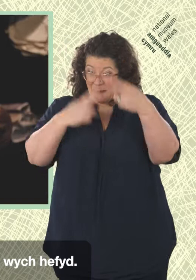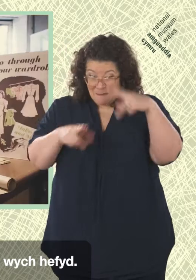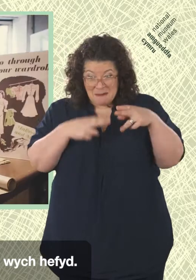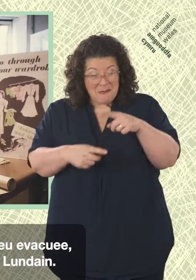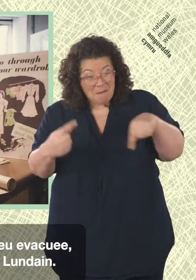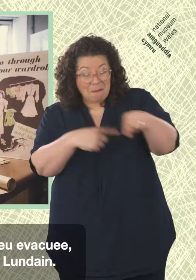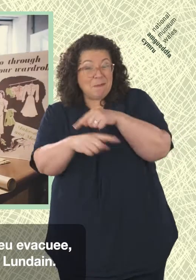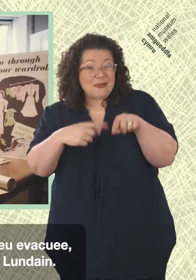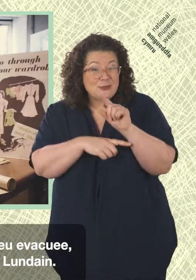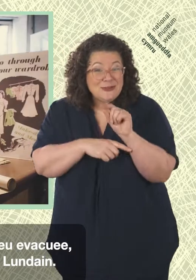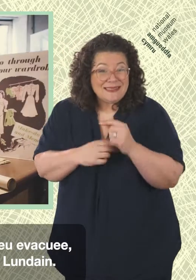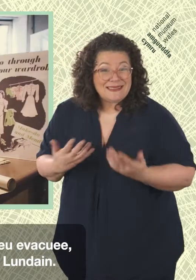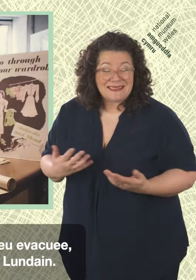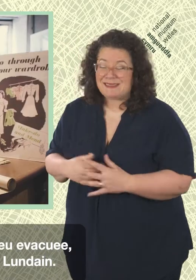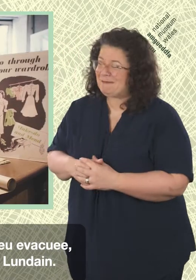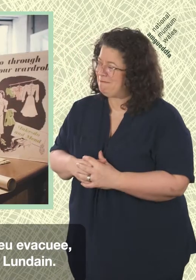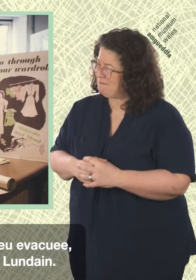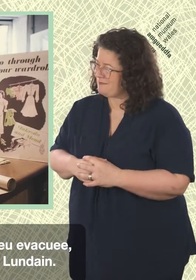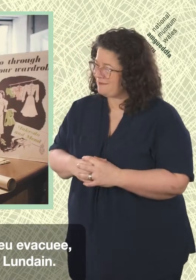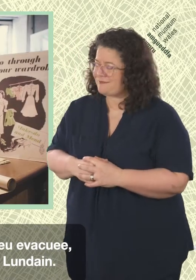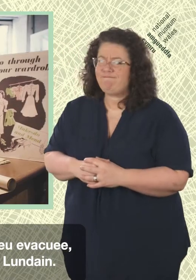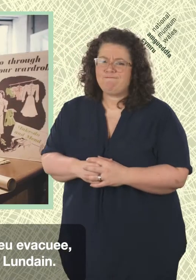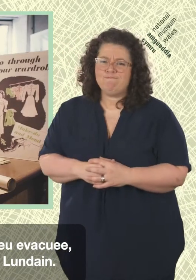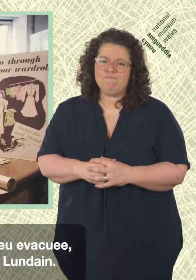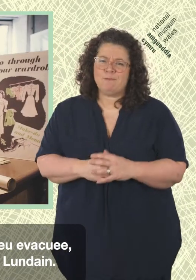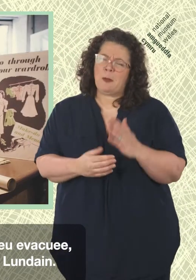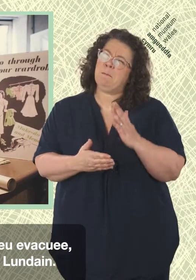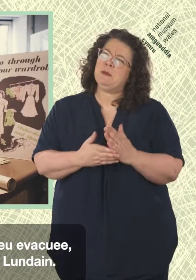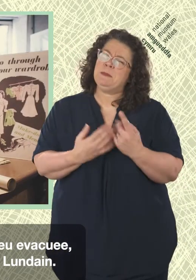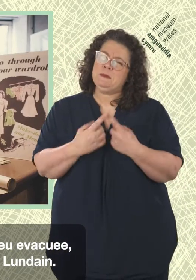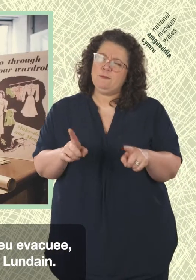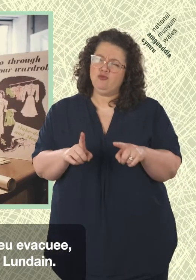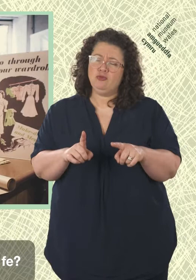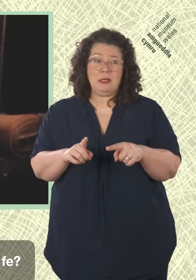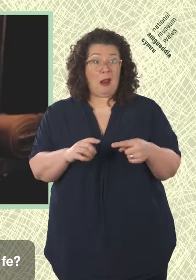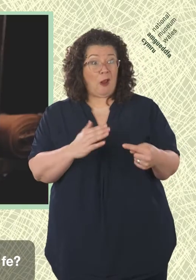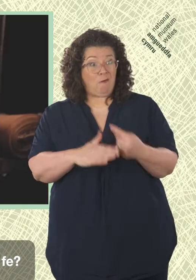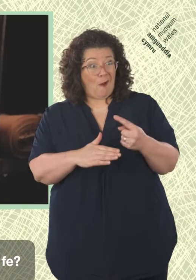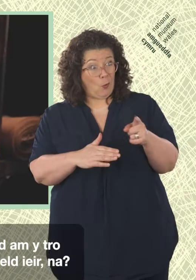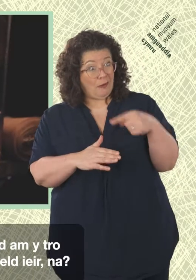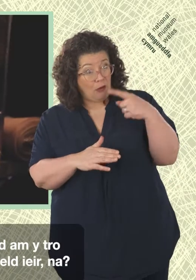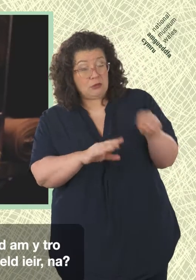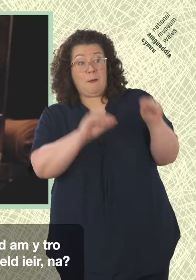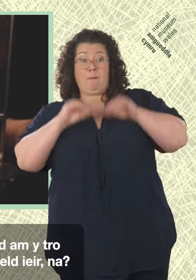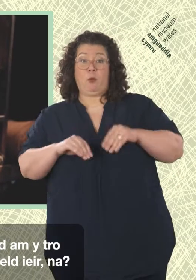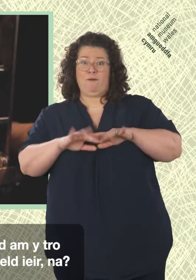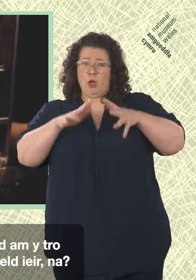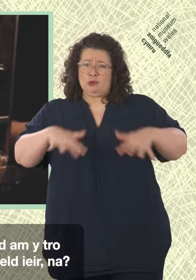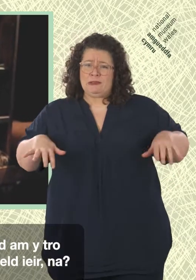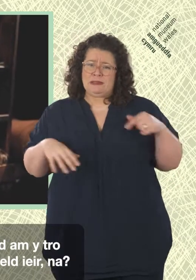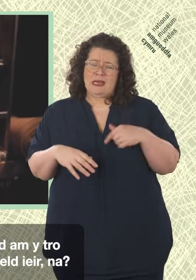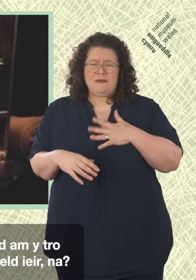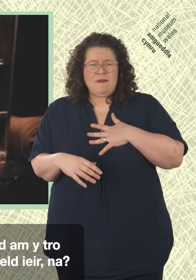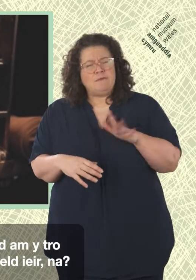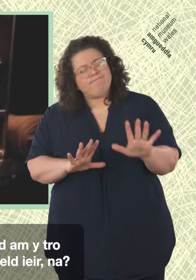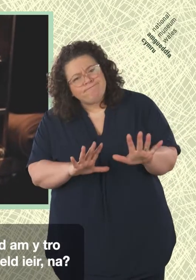hefyd. A mae Mary'n sôn amdano ei fecu Tommy, mae fe'n dod o Lundain. O, ti wedi cyrraedd fe? Oh gosh, nath I gweud